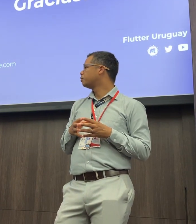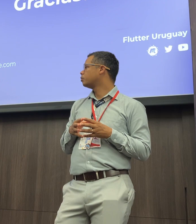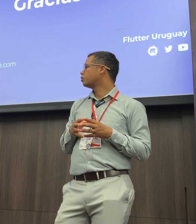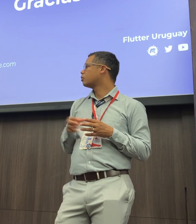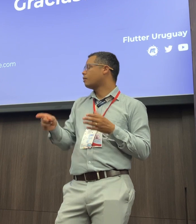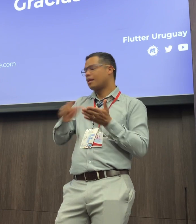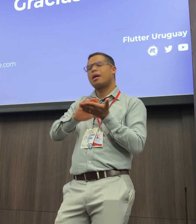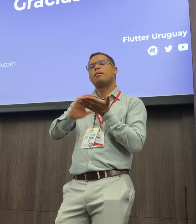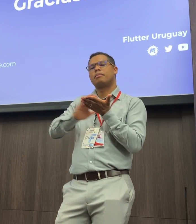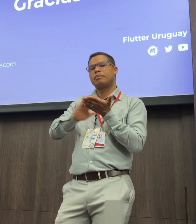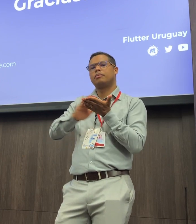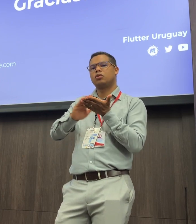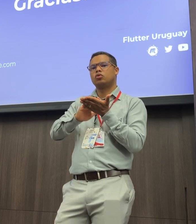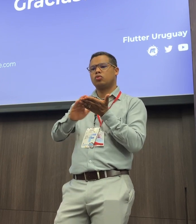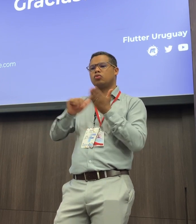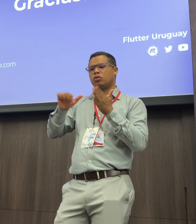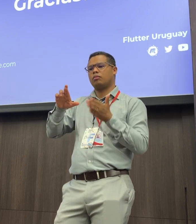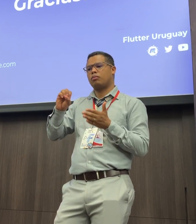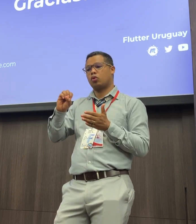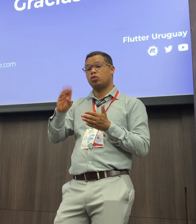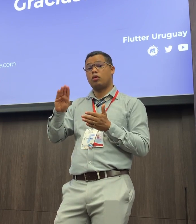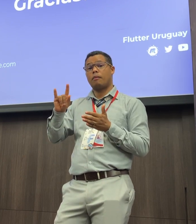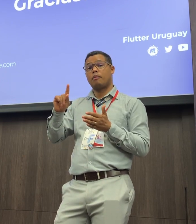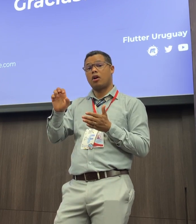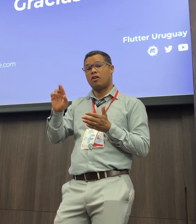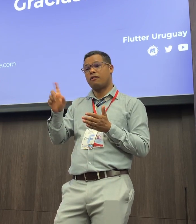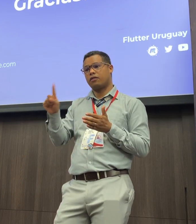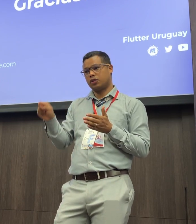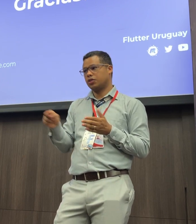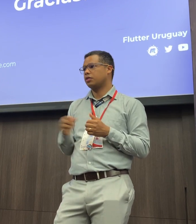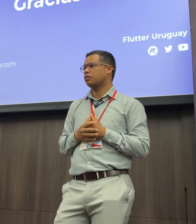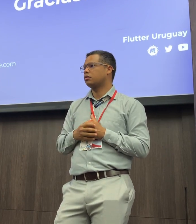mantenimiento de lo que son los protocol buffers.